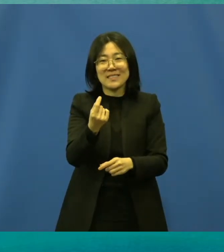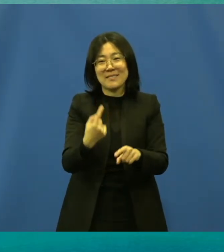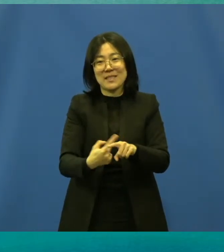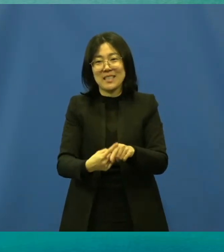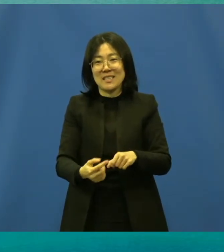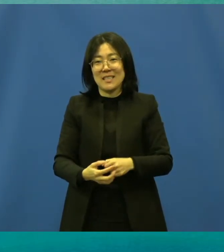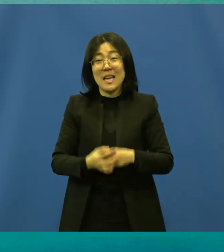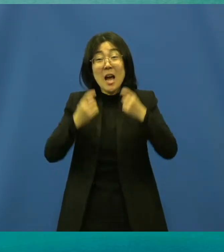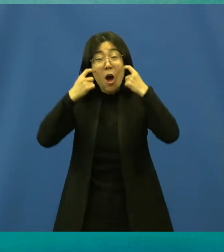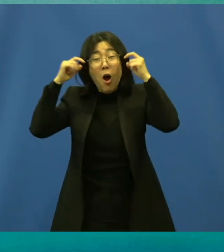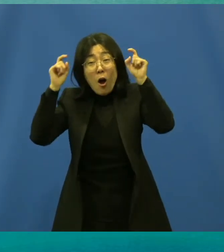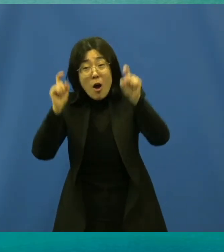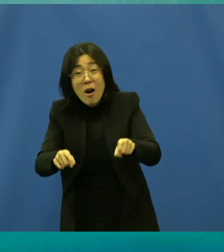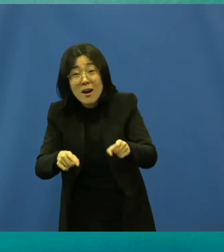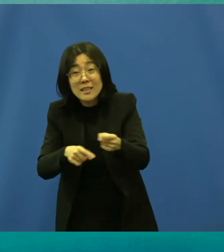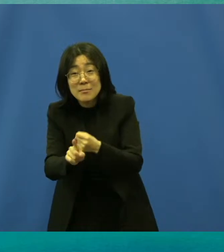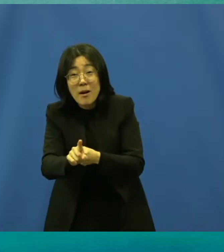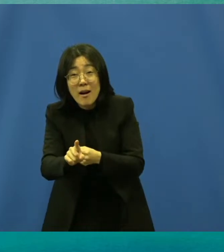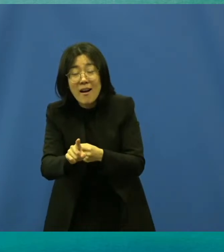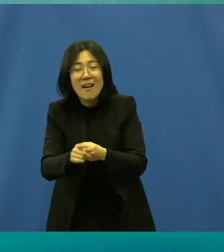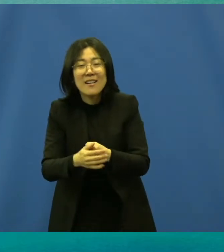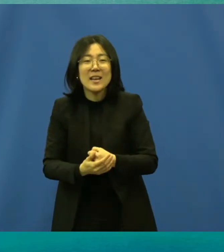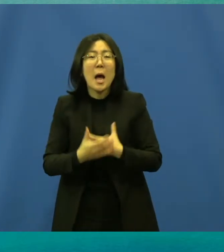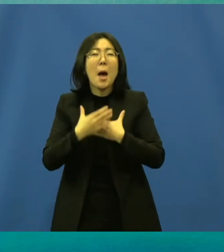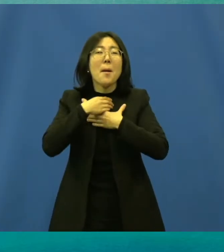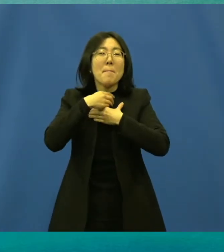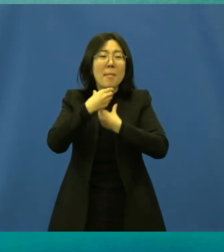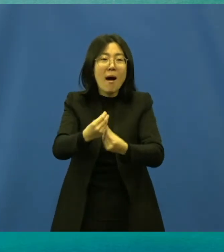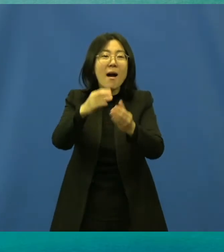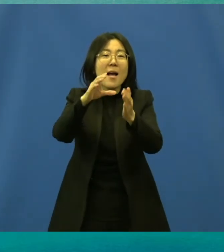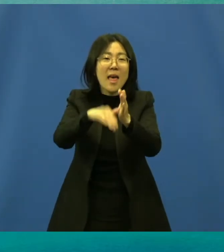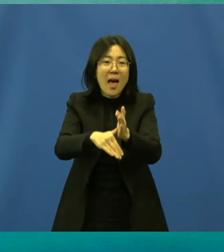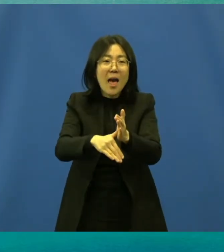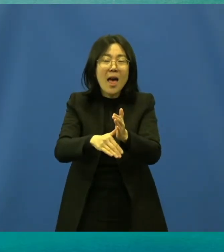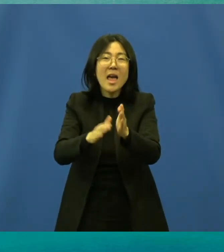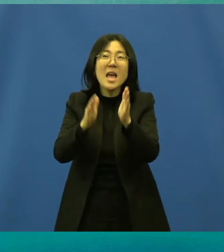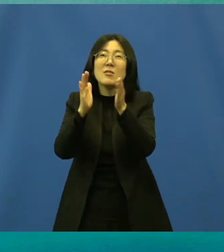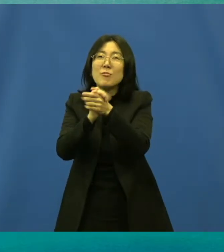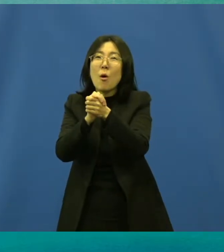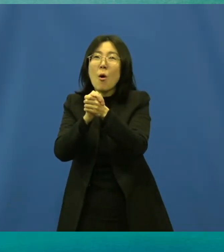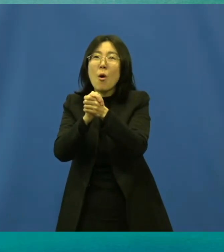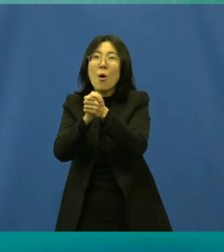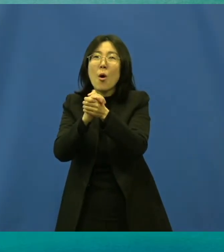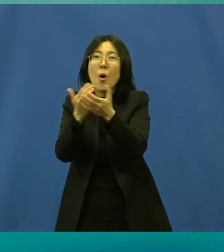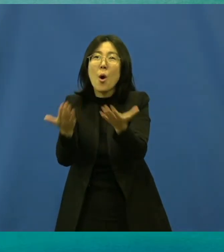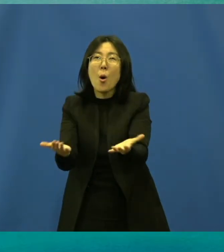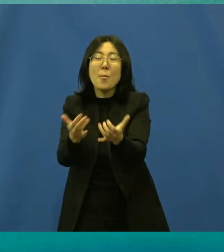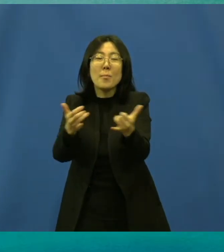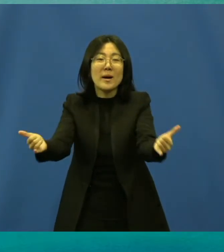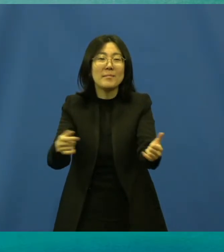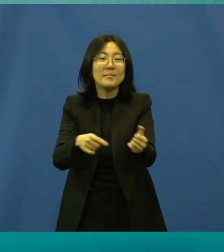미련함이란 무엇일까요? 평안할 때 기도할 필요를 느끼지 못하는 것.